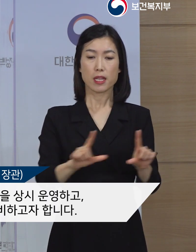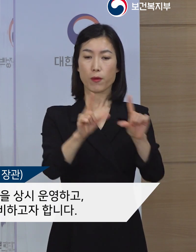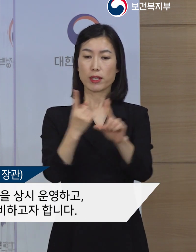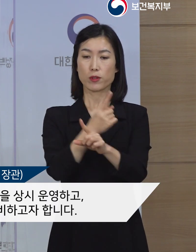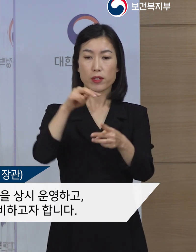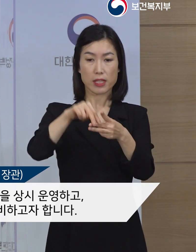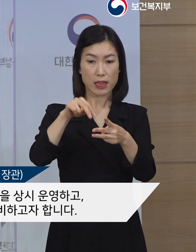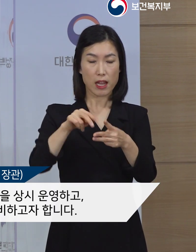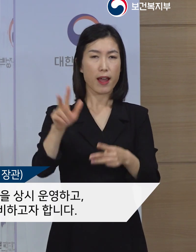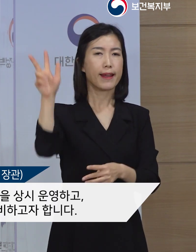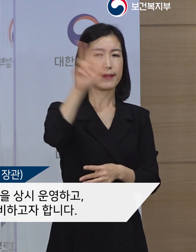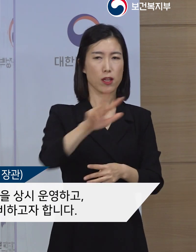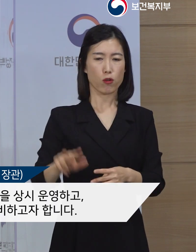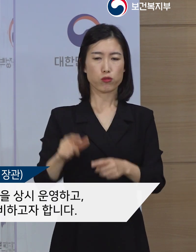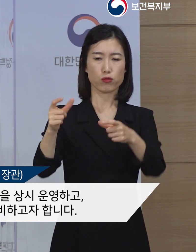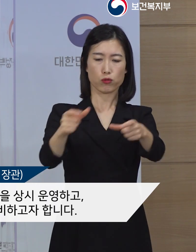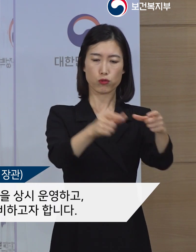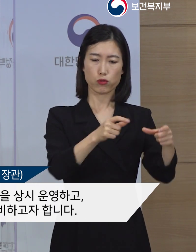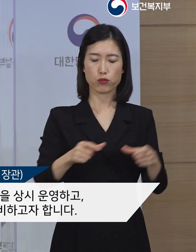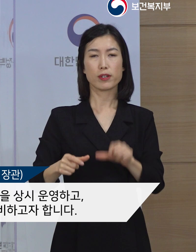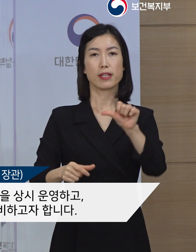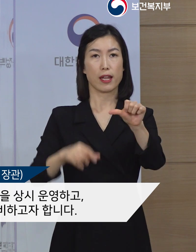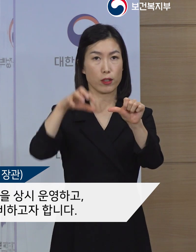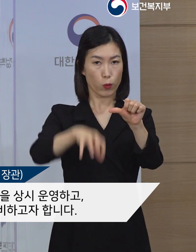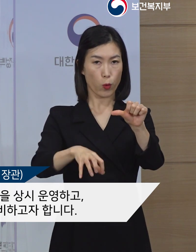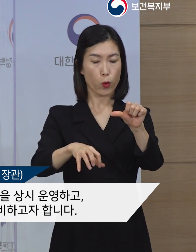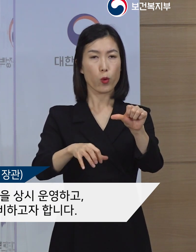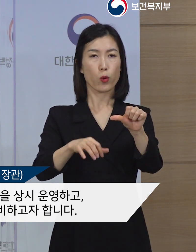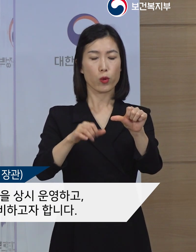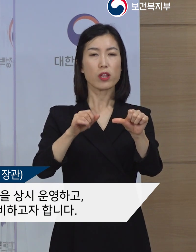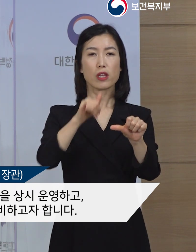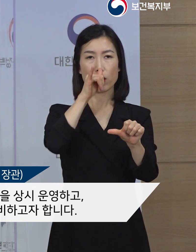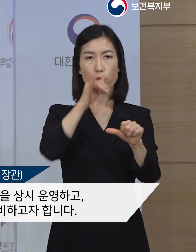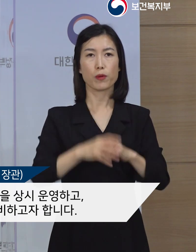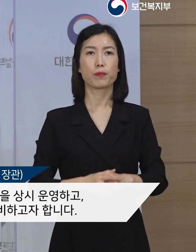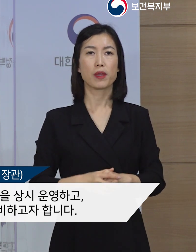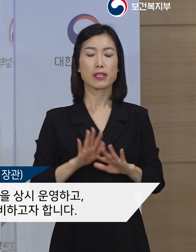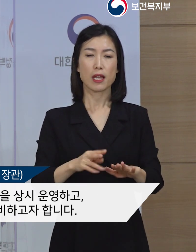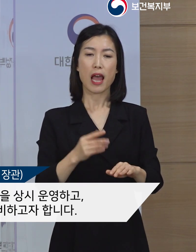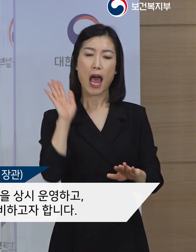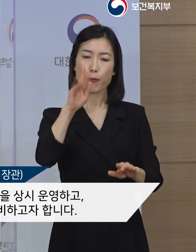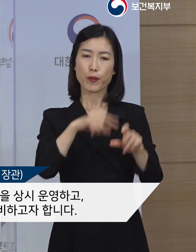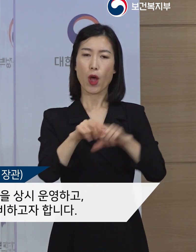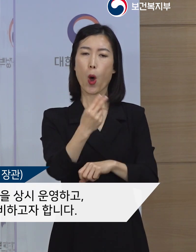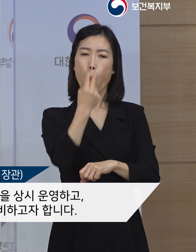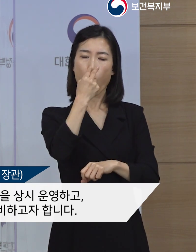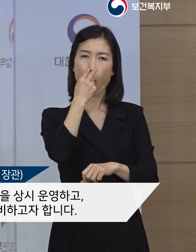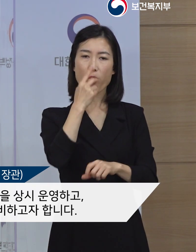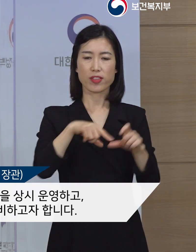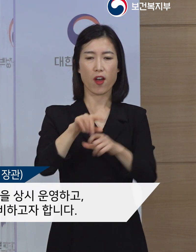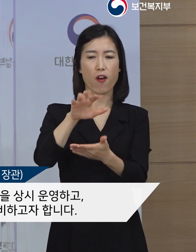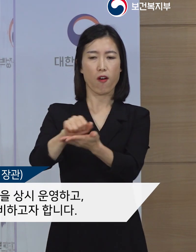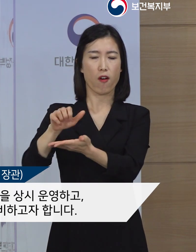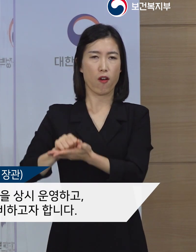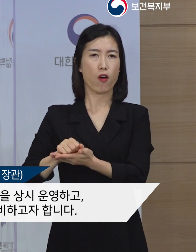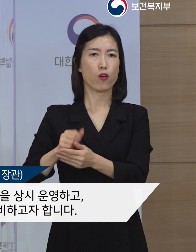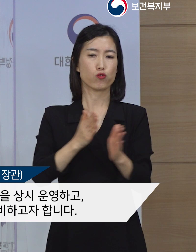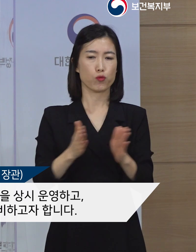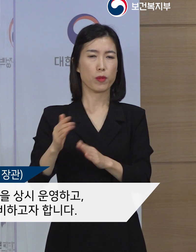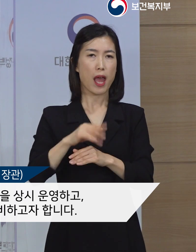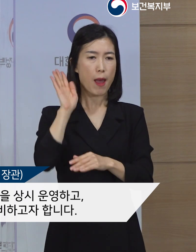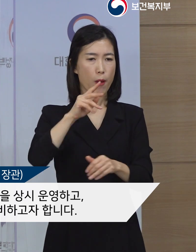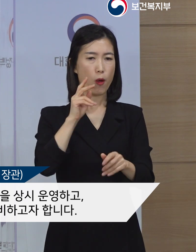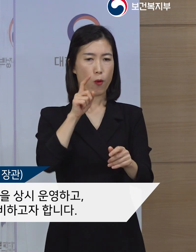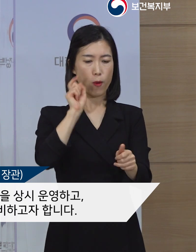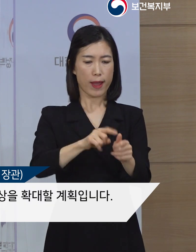생활치료센터는 전국 5개 권역에 각 1개소식을 상시 운영하고 예비 지정을 통해 환자가 급증하는 상황에